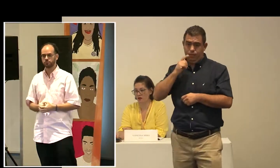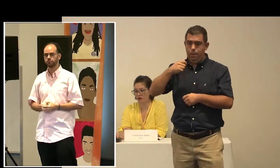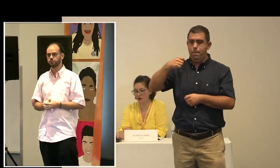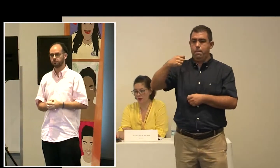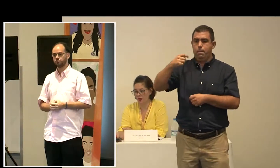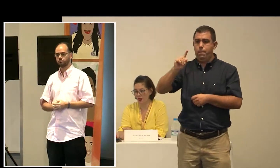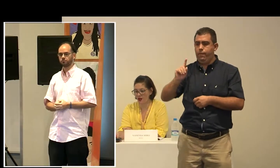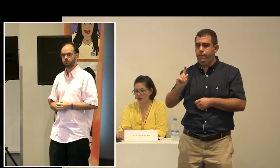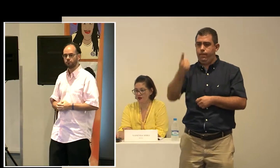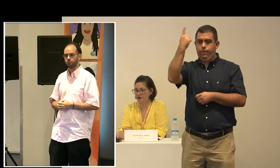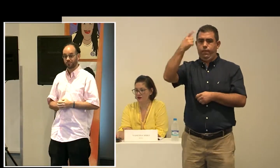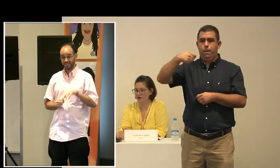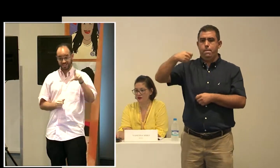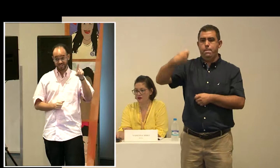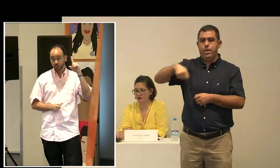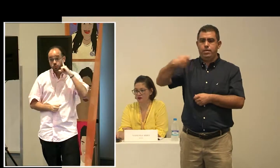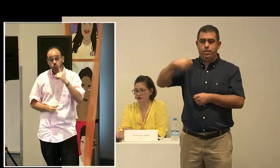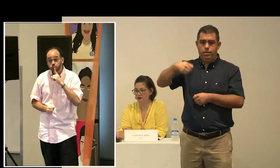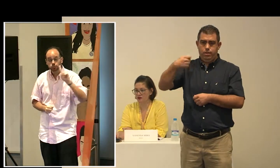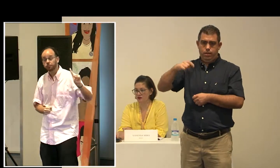trabalho demorado.